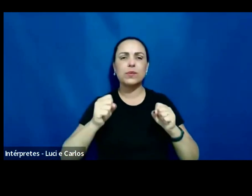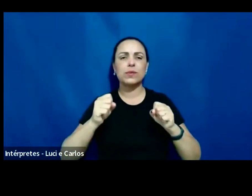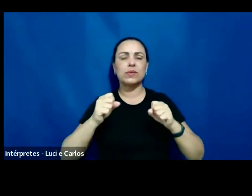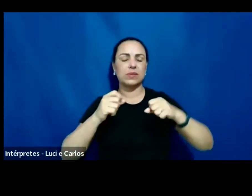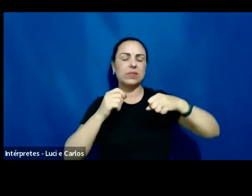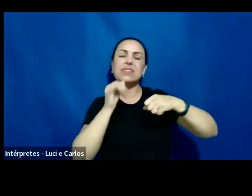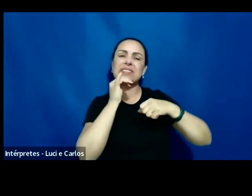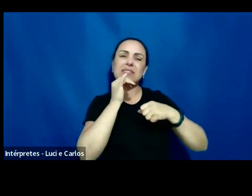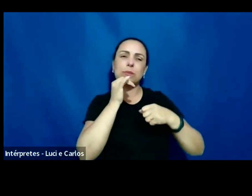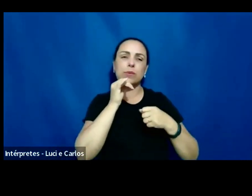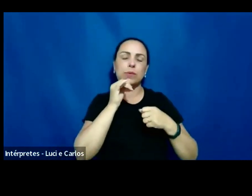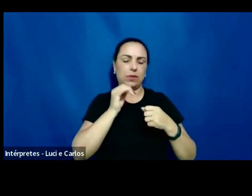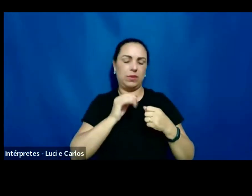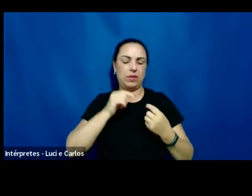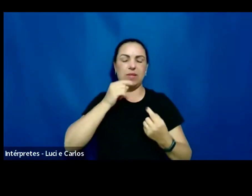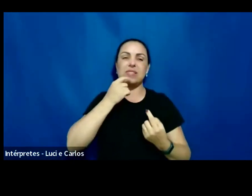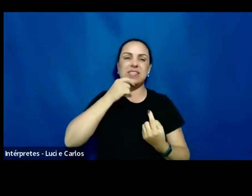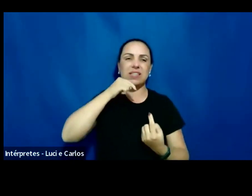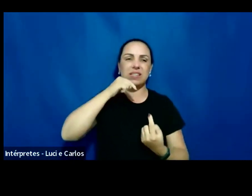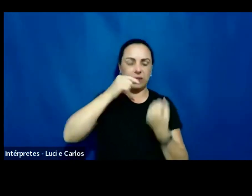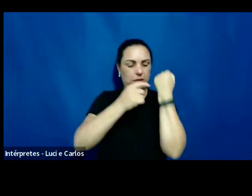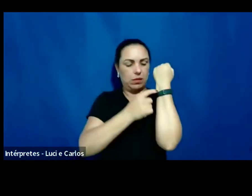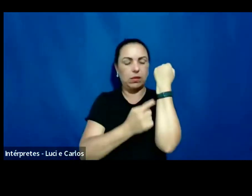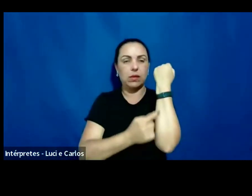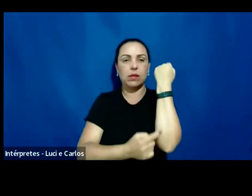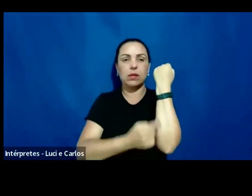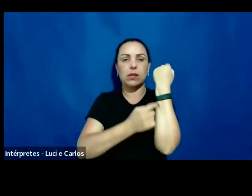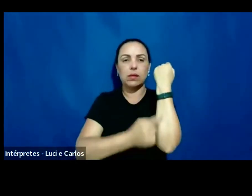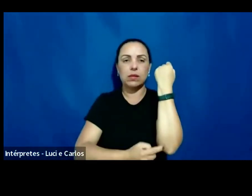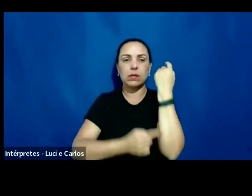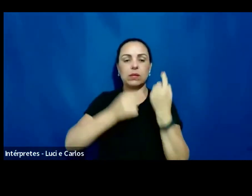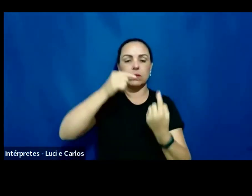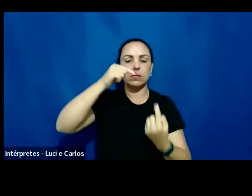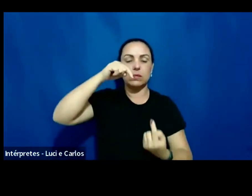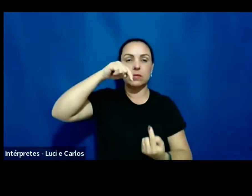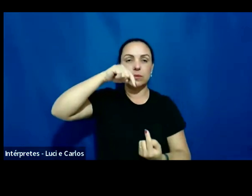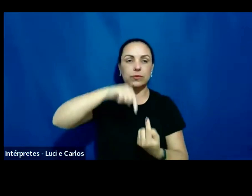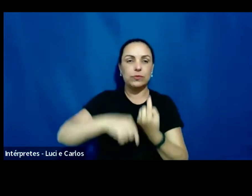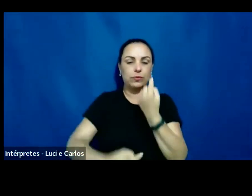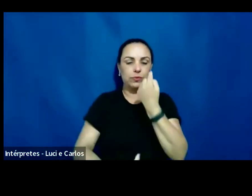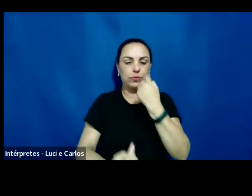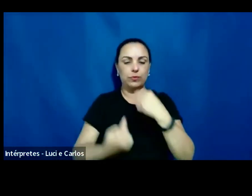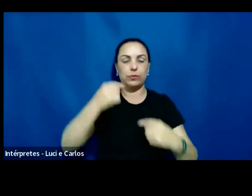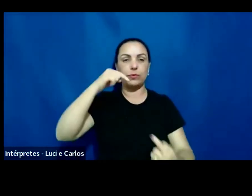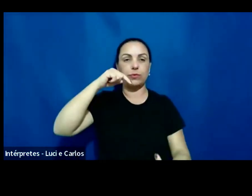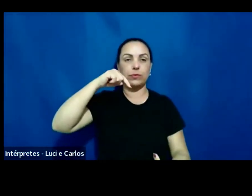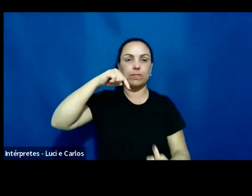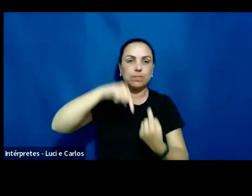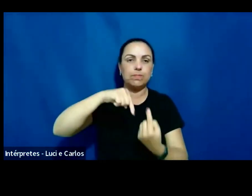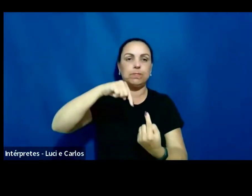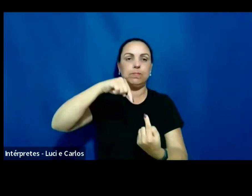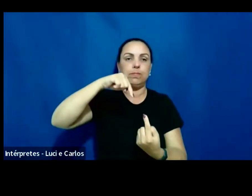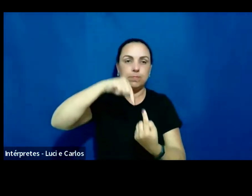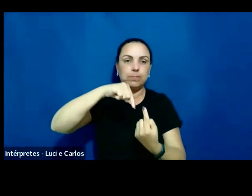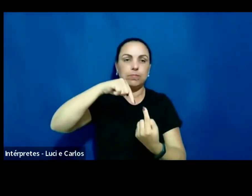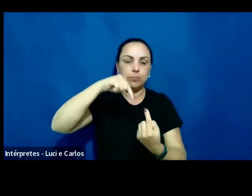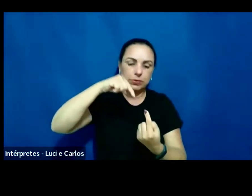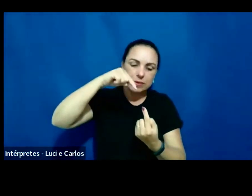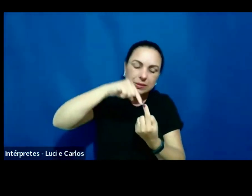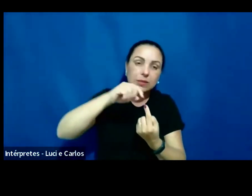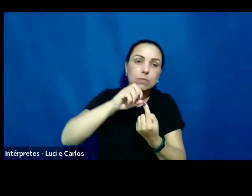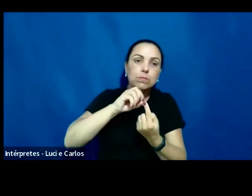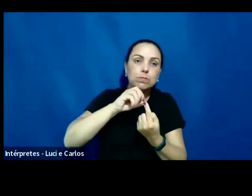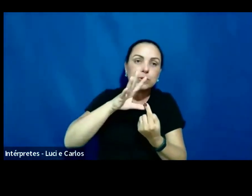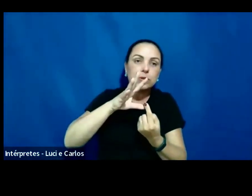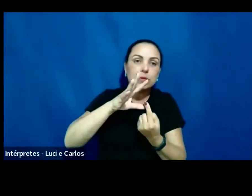vaso, que agora não passa mais sangue, e você começa a ter falta de ar. Isso é muito complicado, muito perigoso. Então,